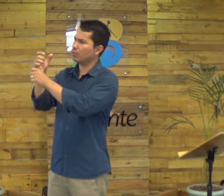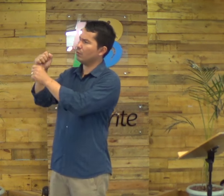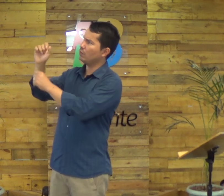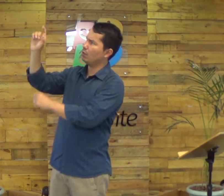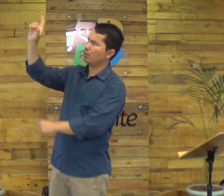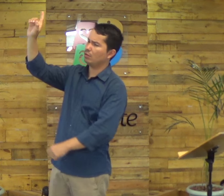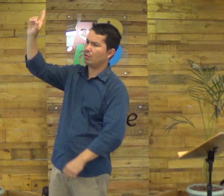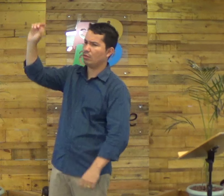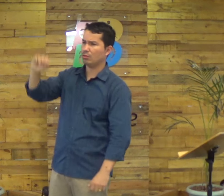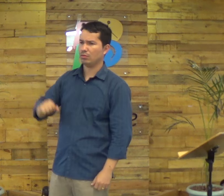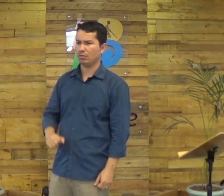você esquece de confiar em Deus?